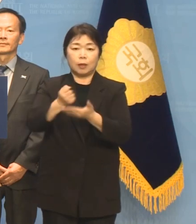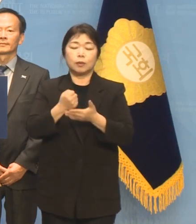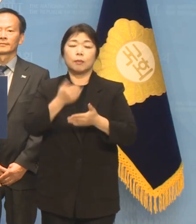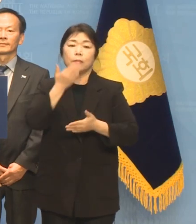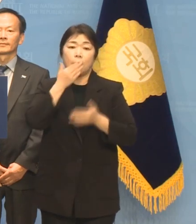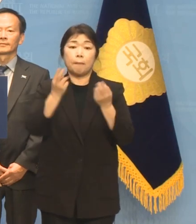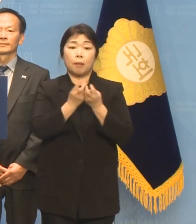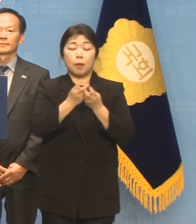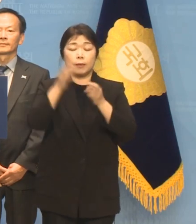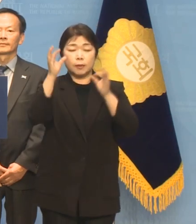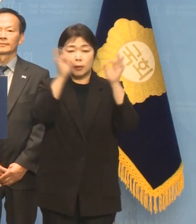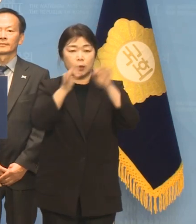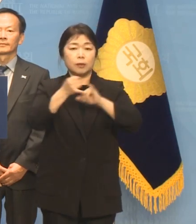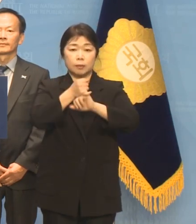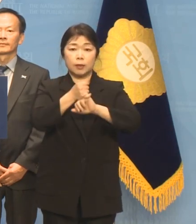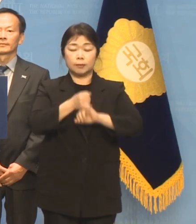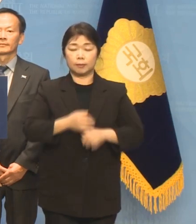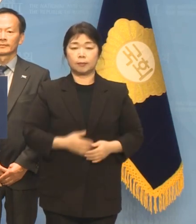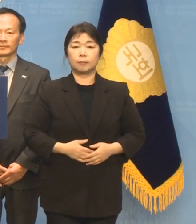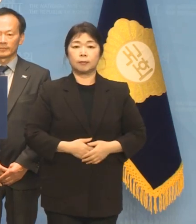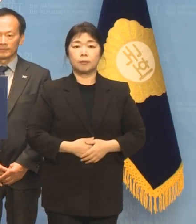방법을 찾도록 하겠습니다